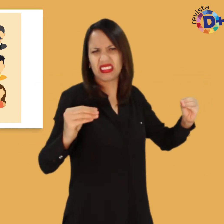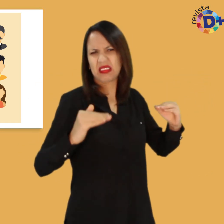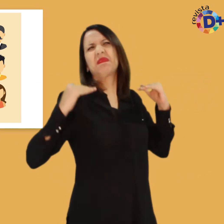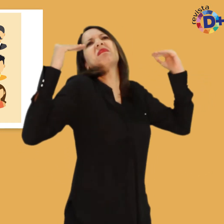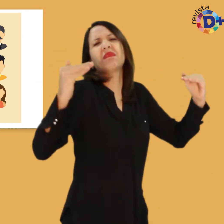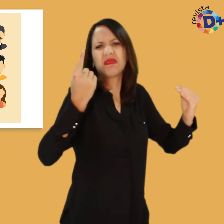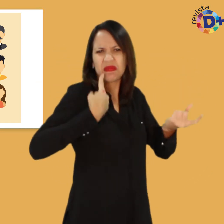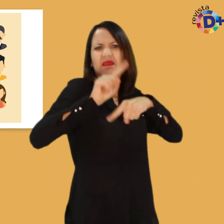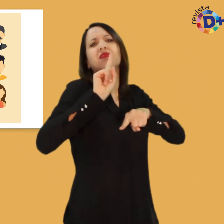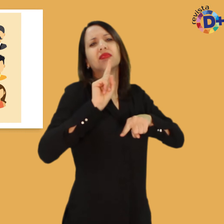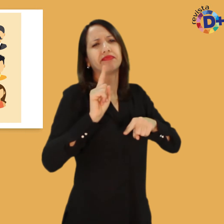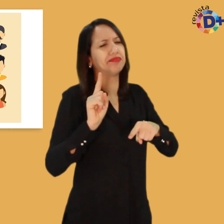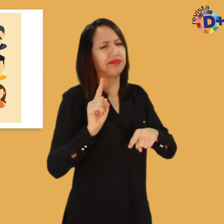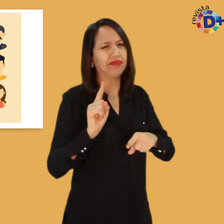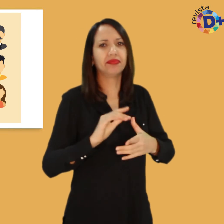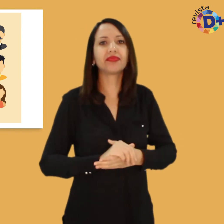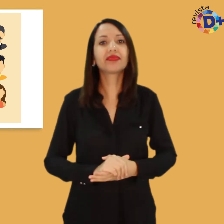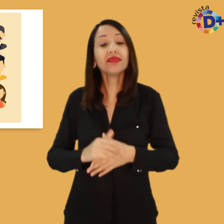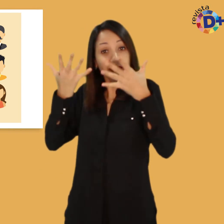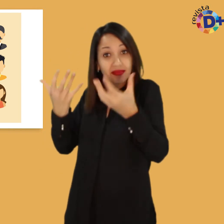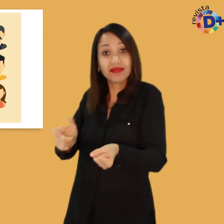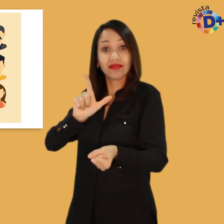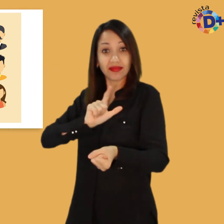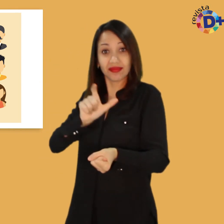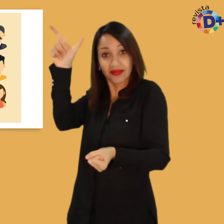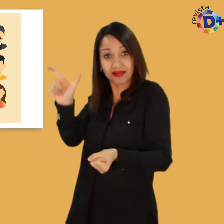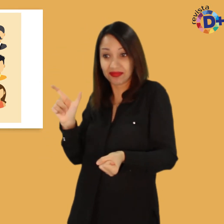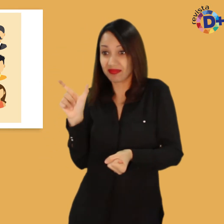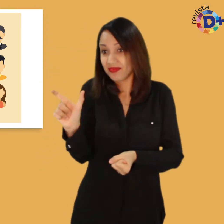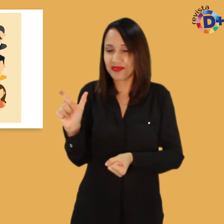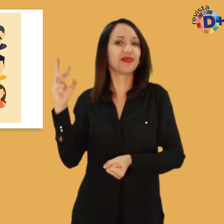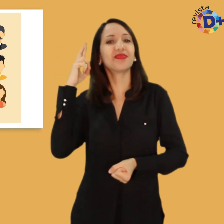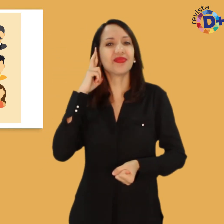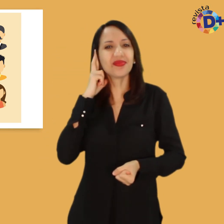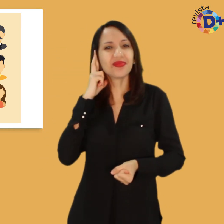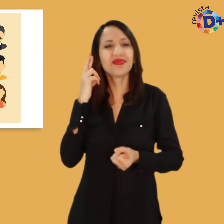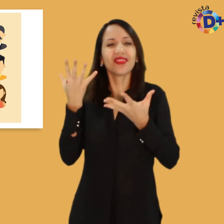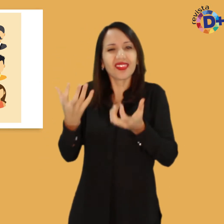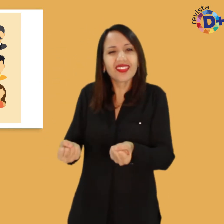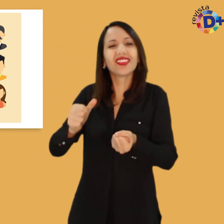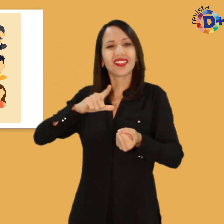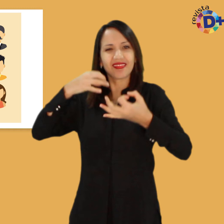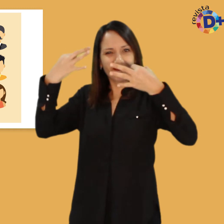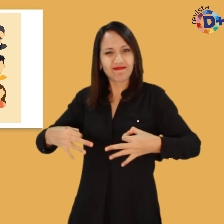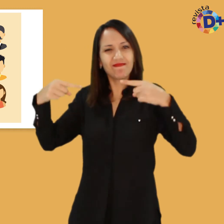superada. A aceitação do termo surdo como o mais apropriado representaria também